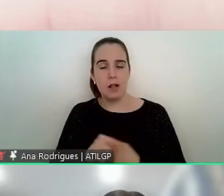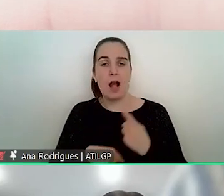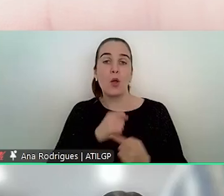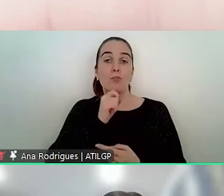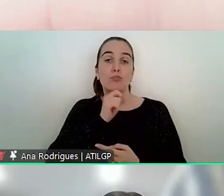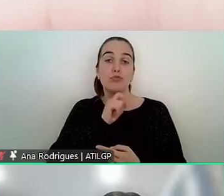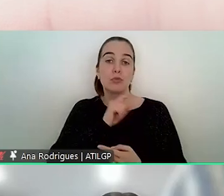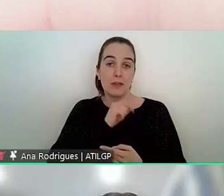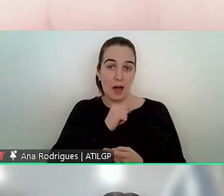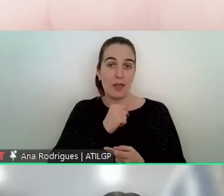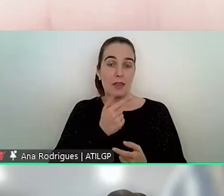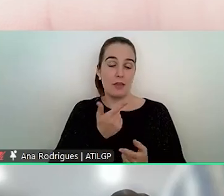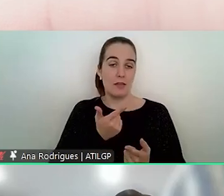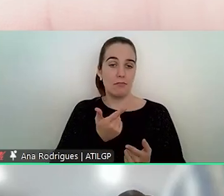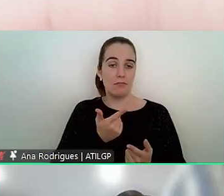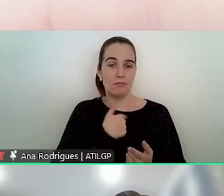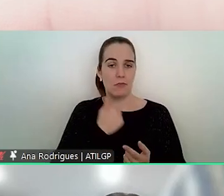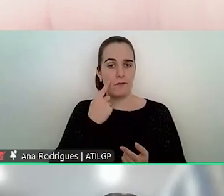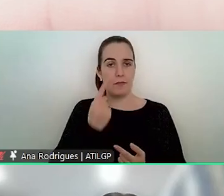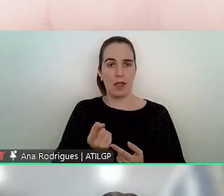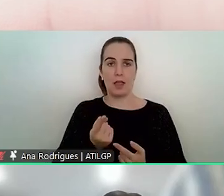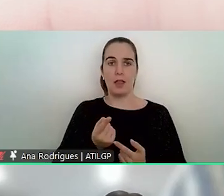também considerado